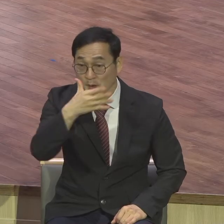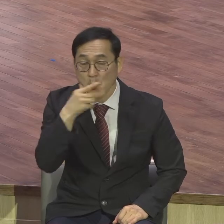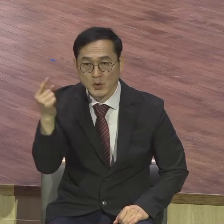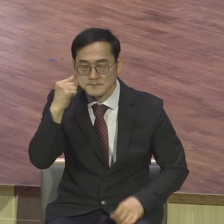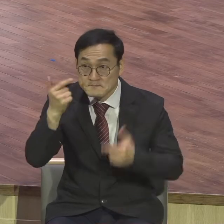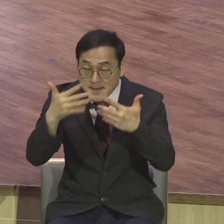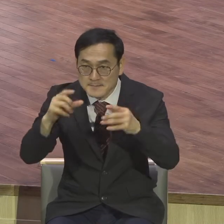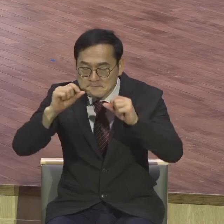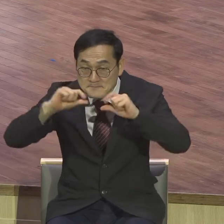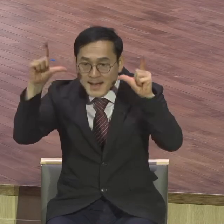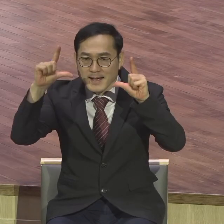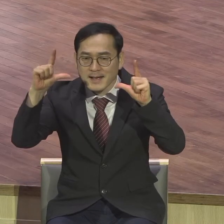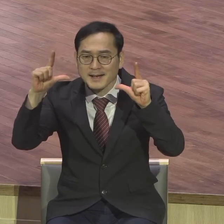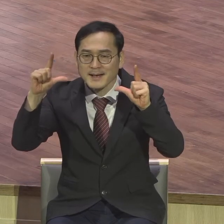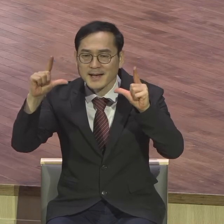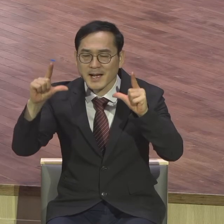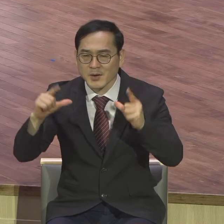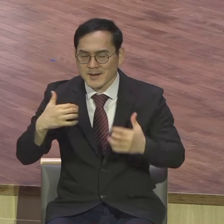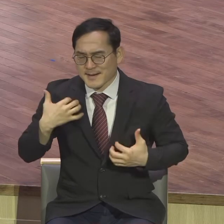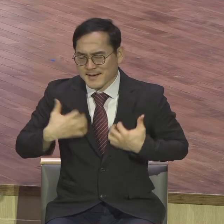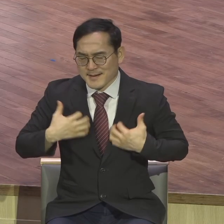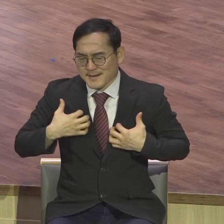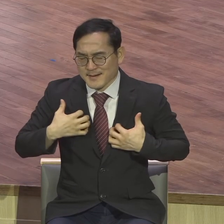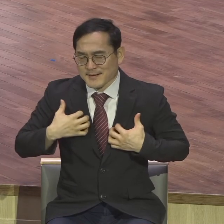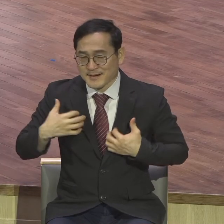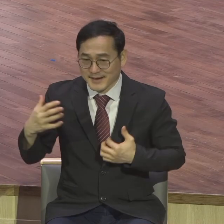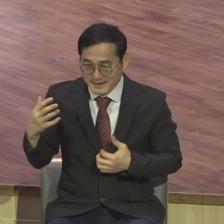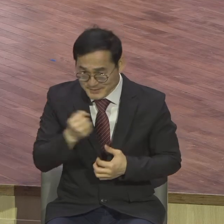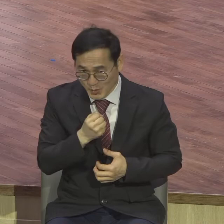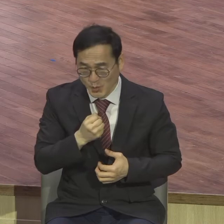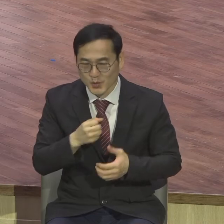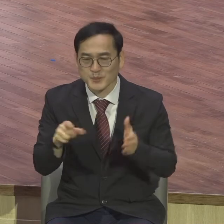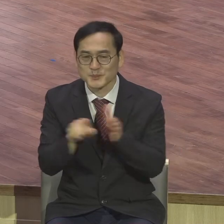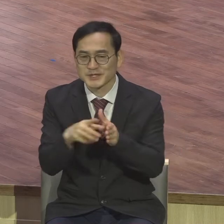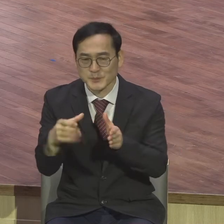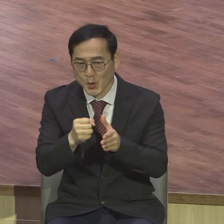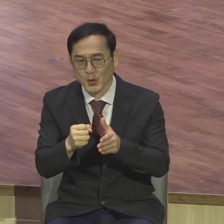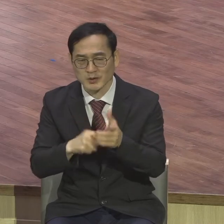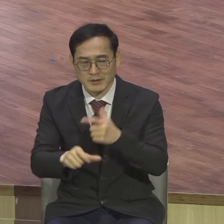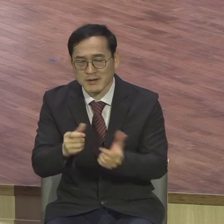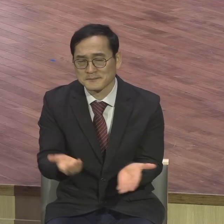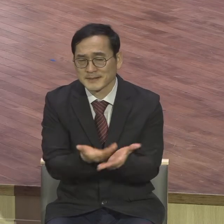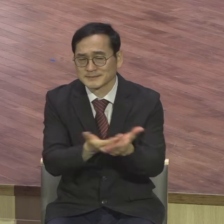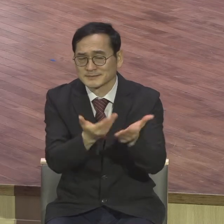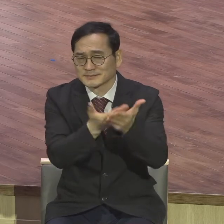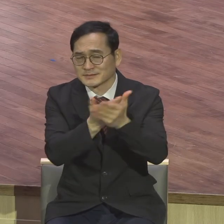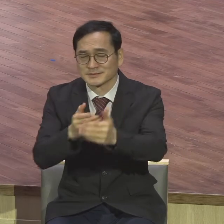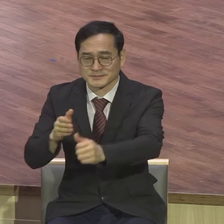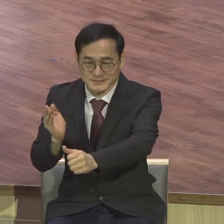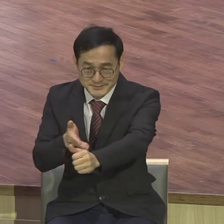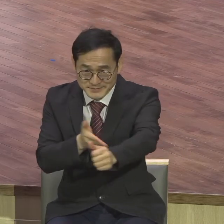이 사실을 알고 누리고 믿음에 도약하는 영적 시간표 되기를 제물로 축복합니다.